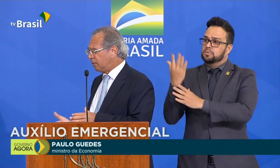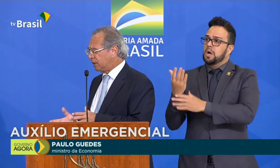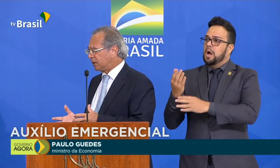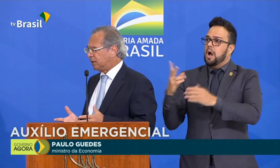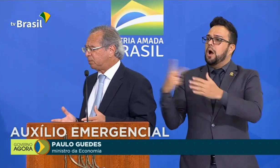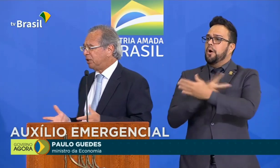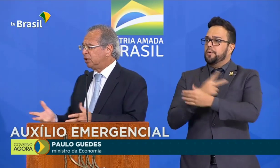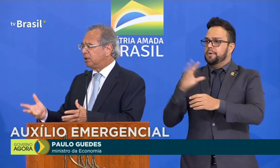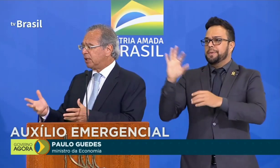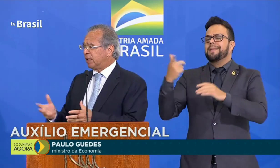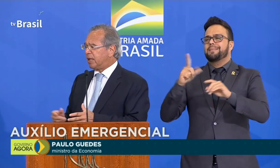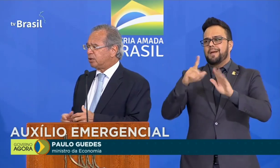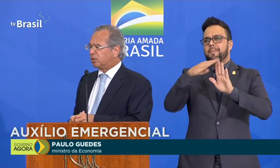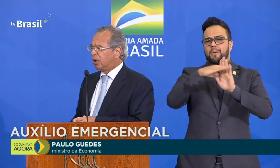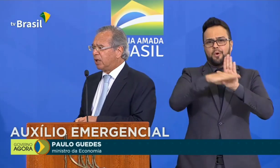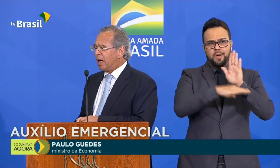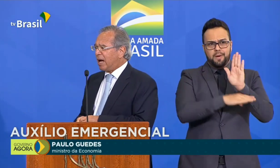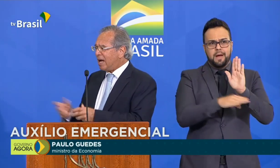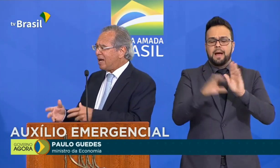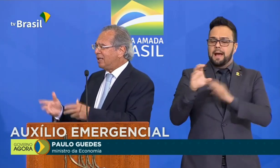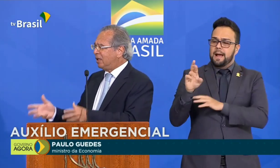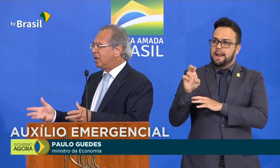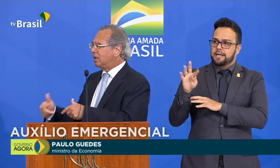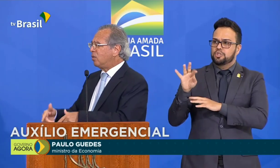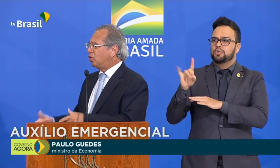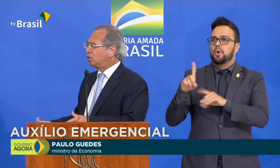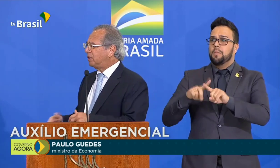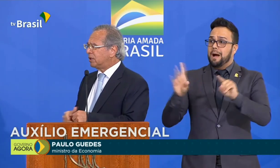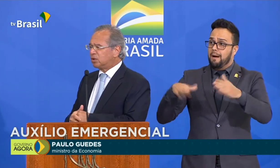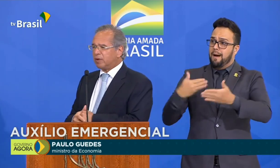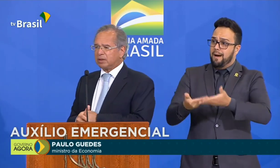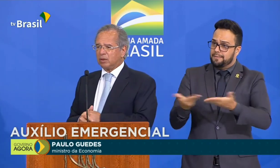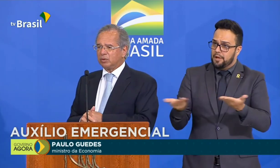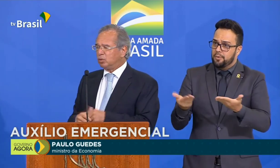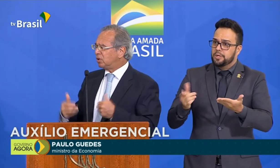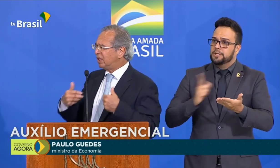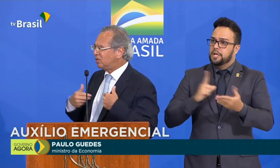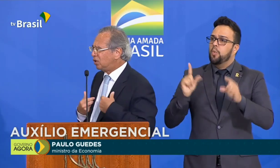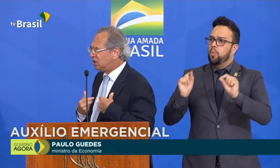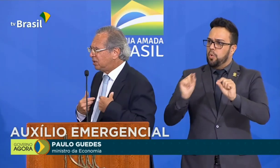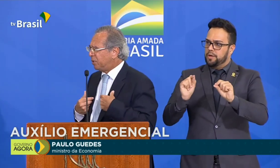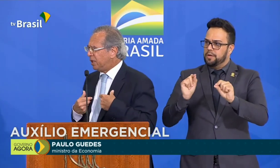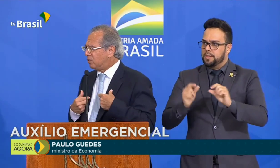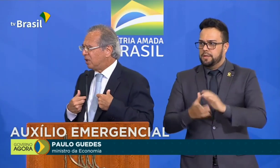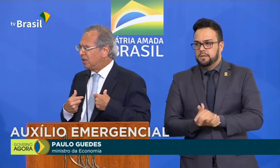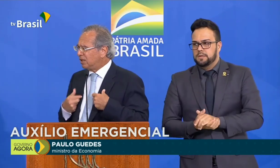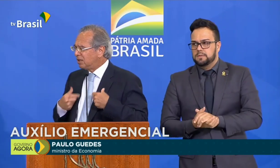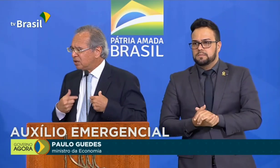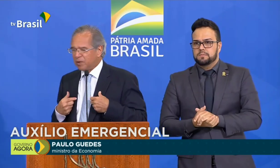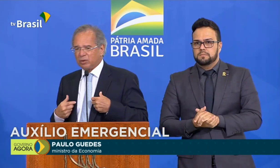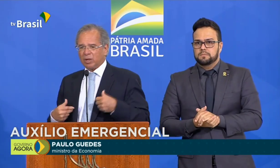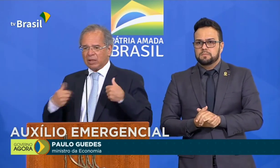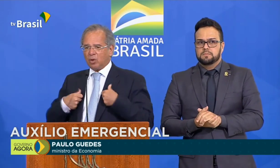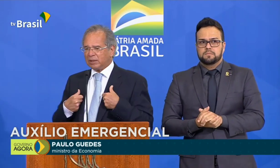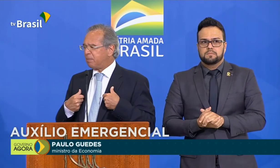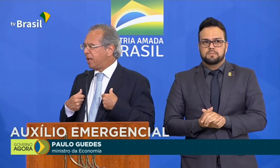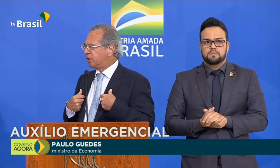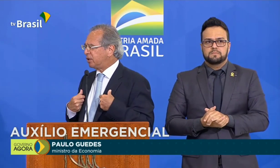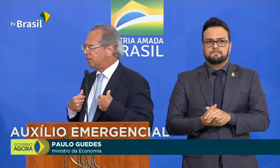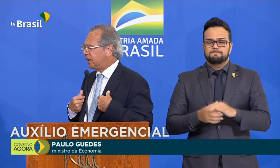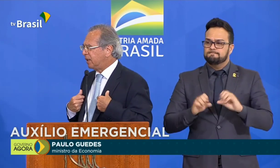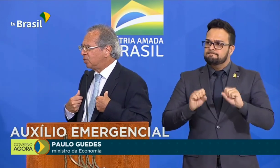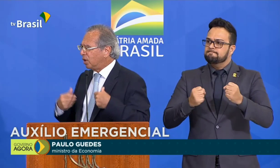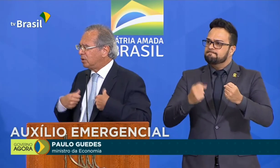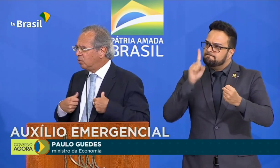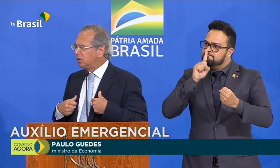os programas expandissem crédito, há ainda até hoje uma insatisfação e um senso de desempenho insatisfatório da nossa